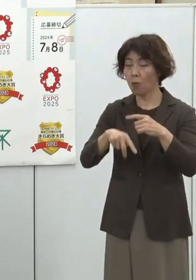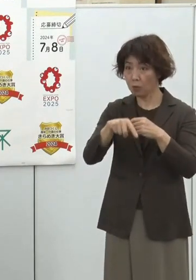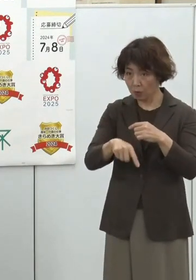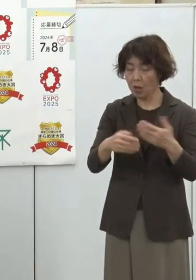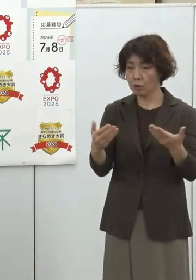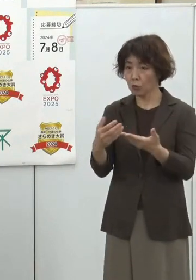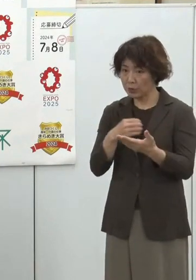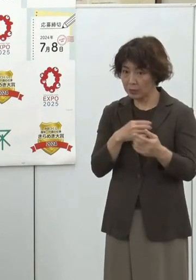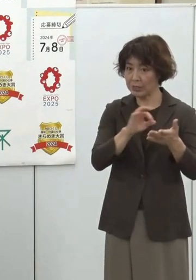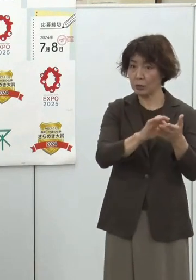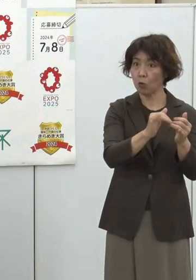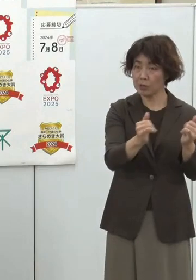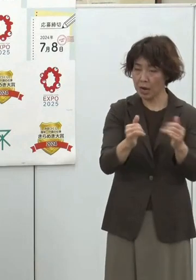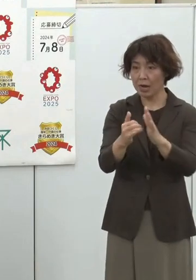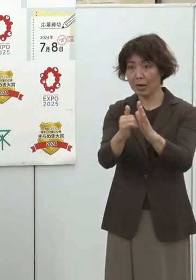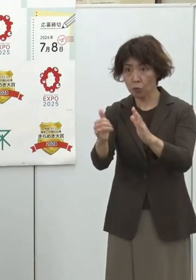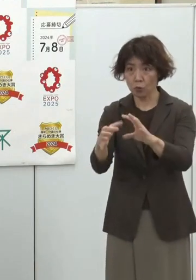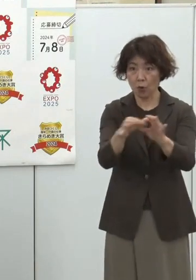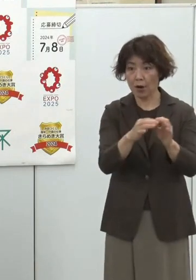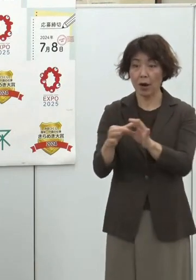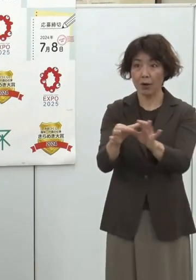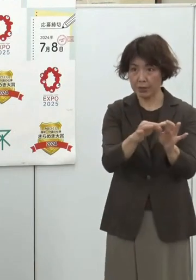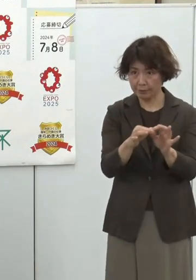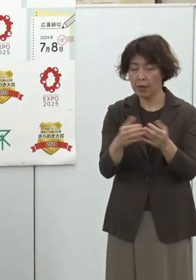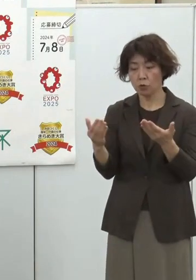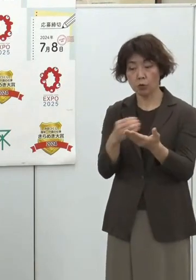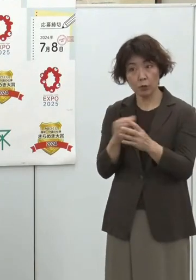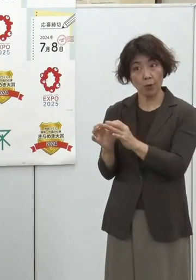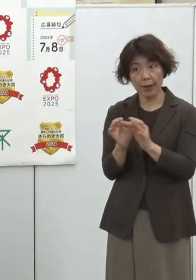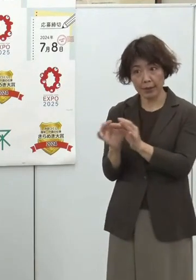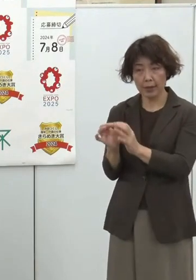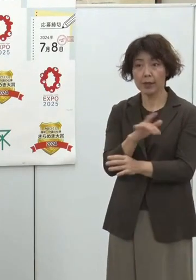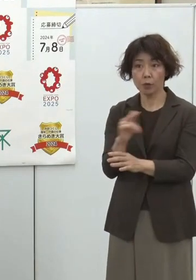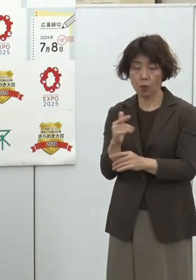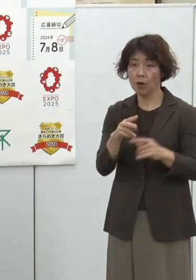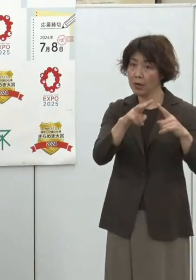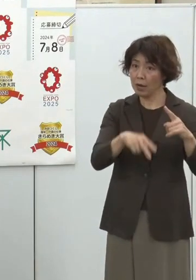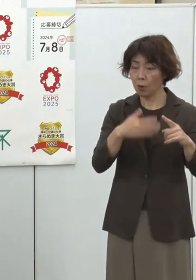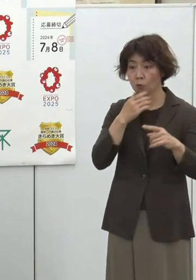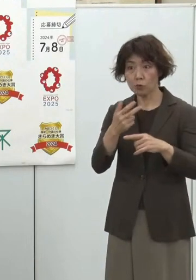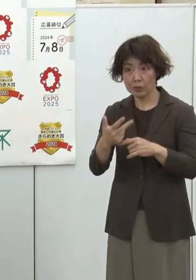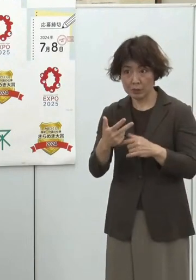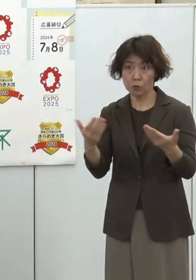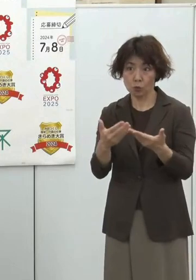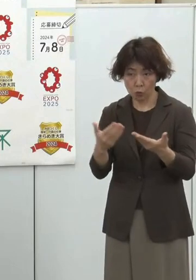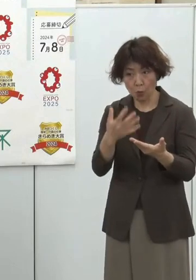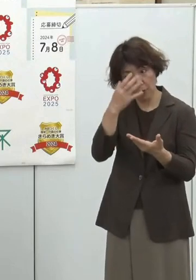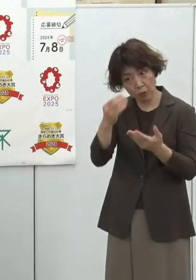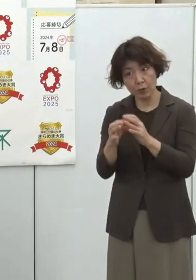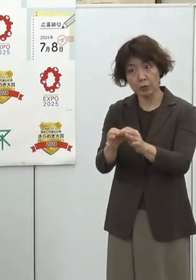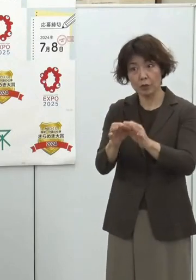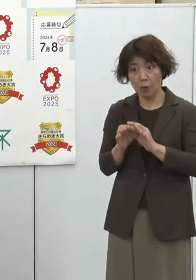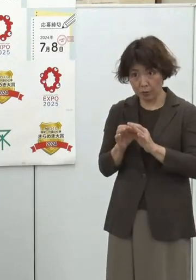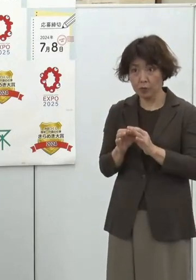の利用者やその家族等との関わり、職員同士の連携など福祉介護の仕事のやりがいや魅力が伝わるエピソ